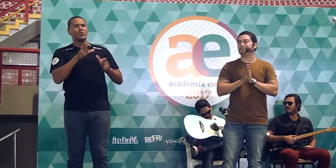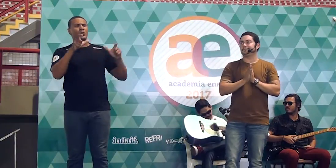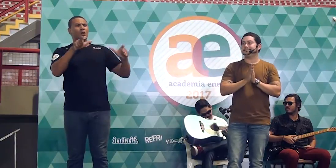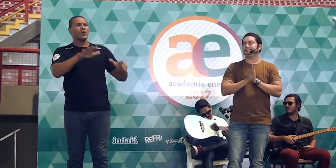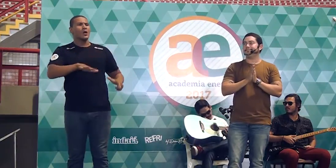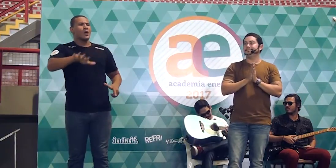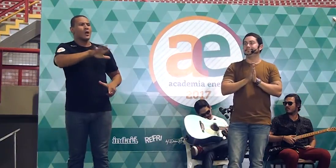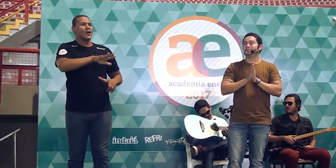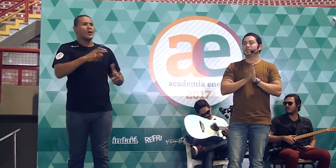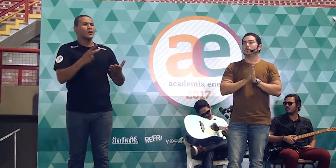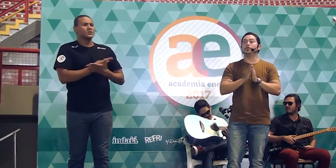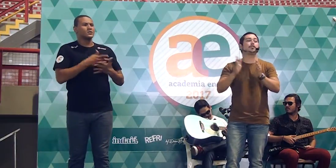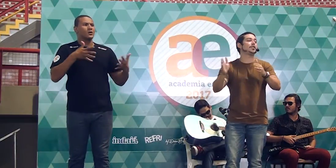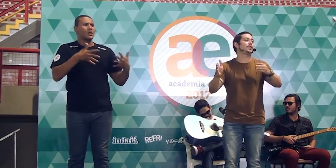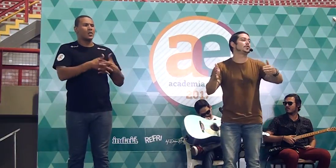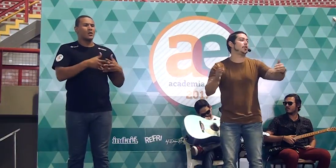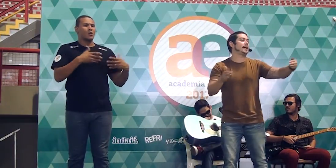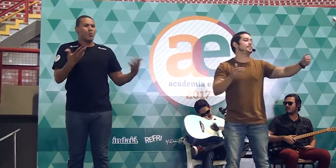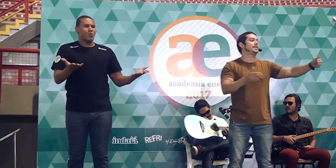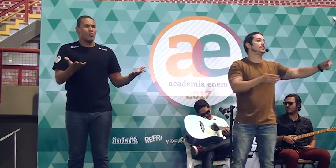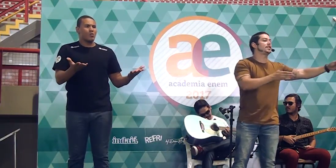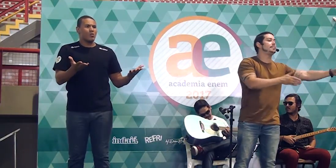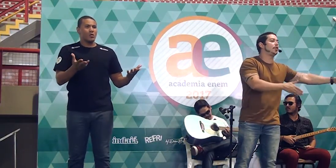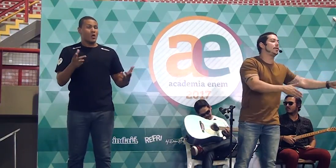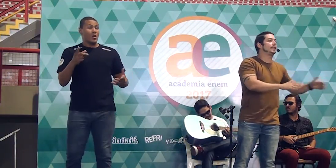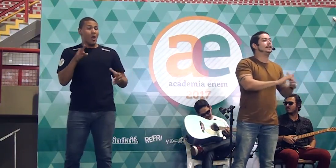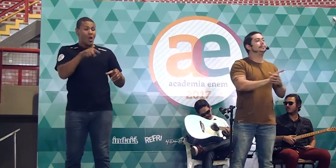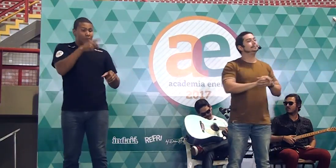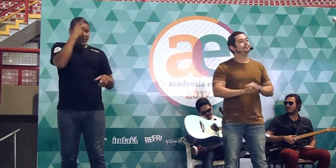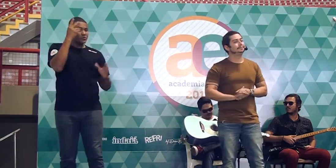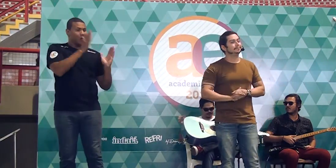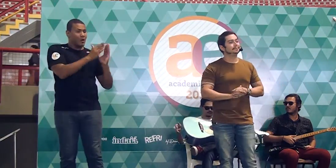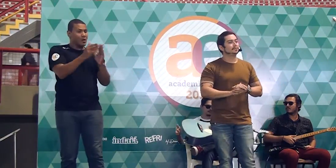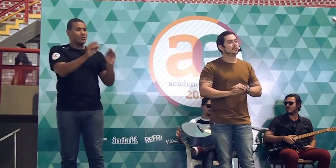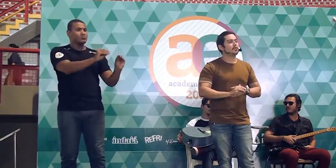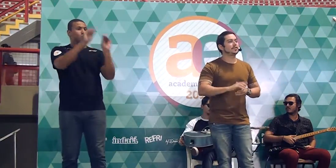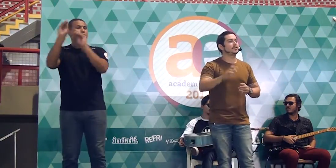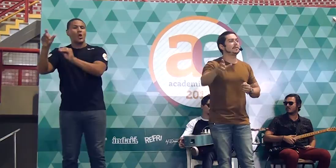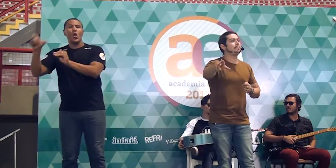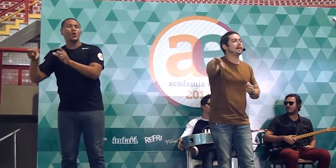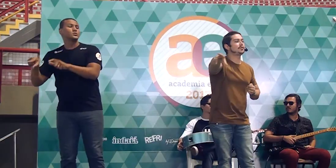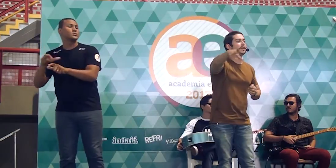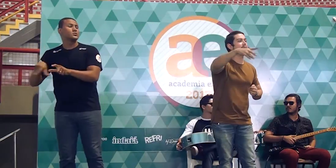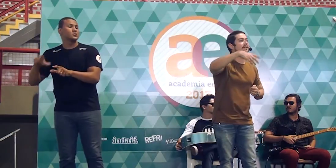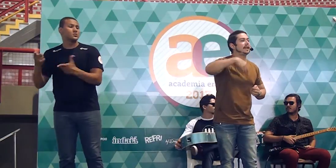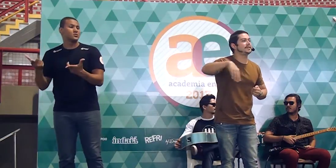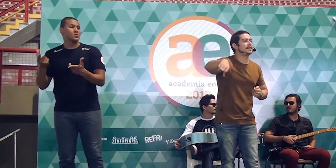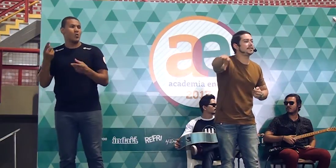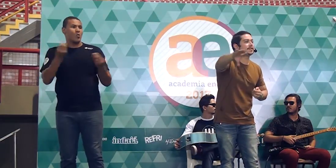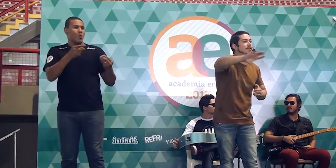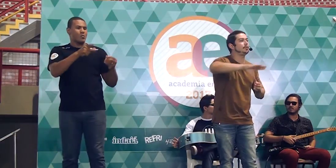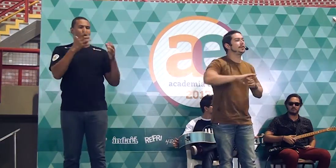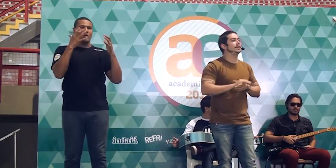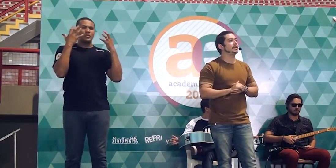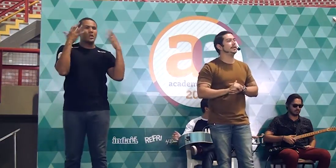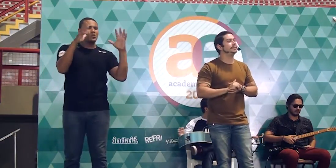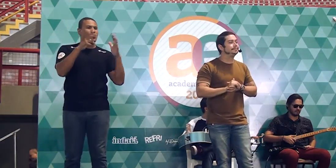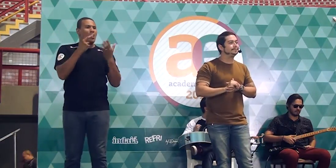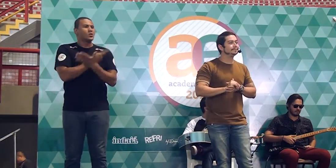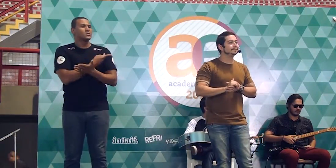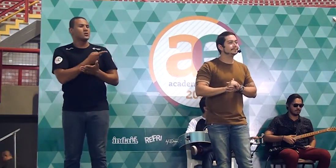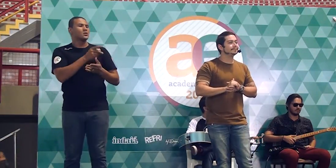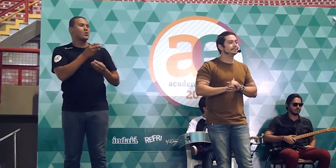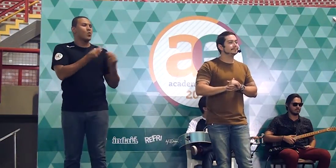área? Onde nós vamos colocar as pessoas que moram aqui? Quais são os impactos ambientais desse ciclo que tem